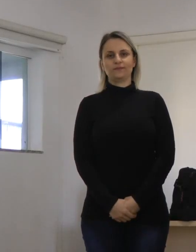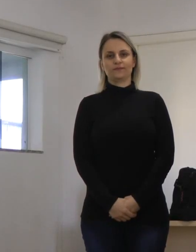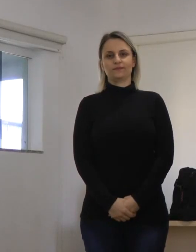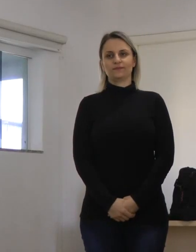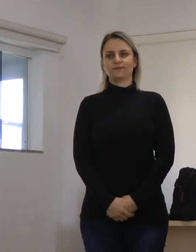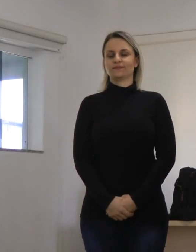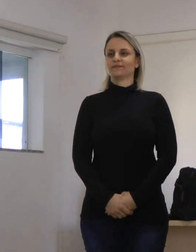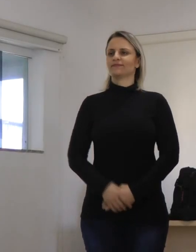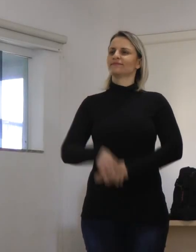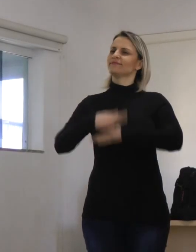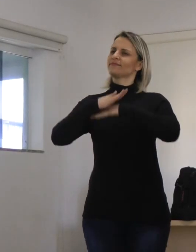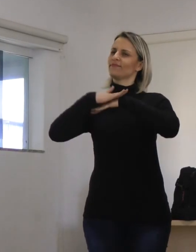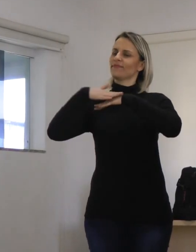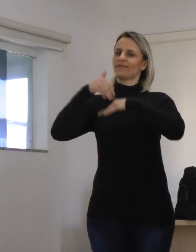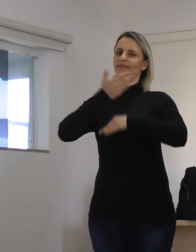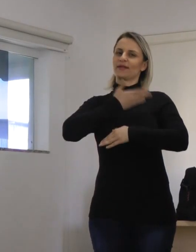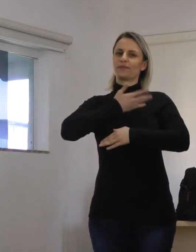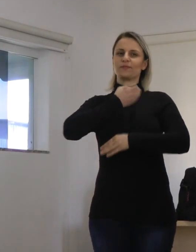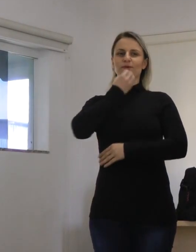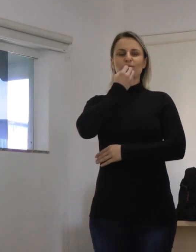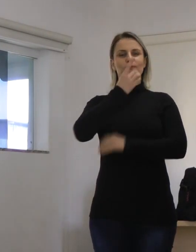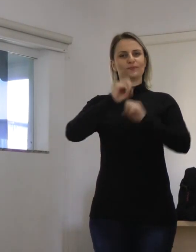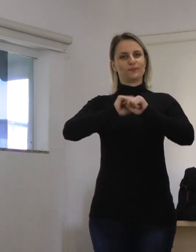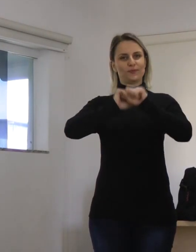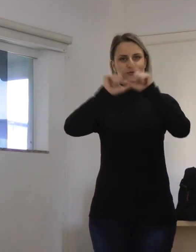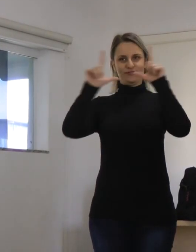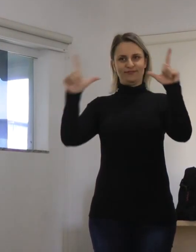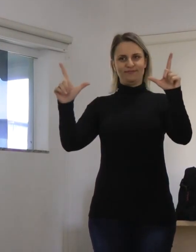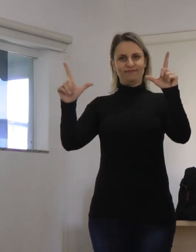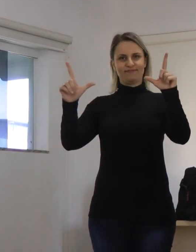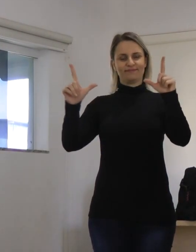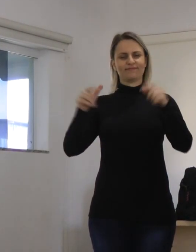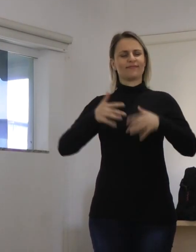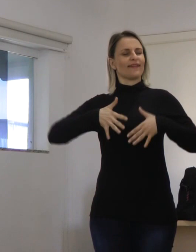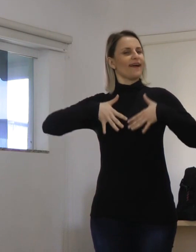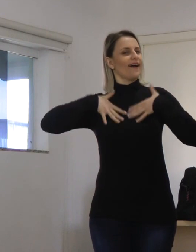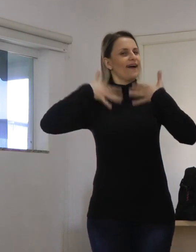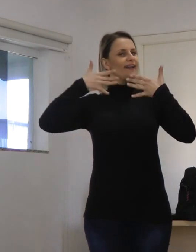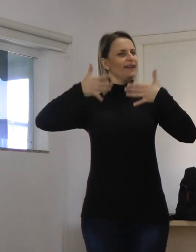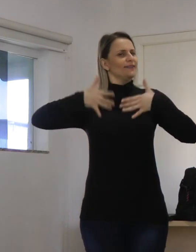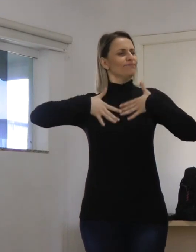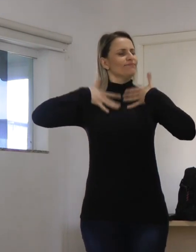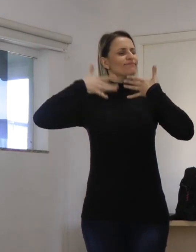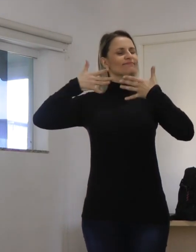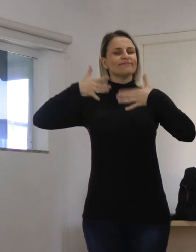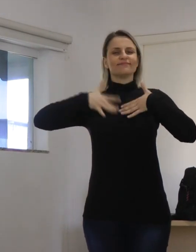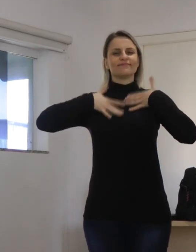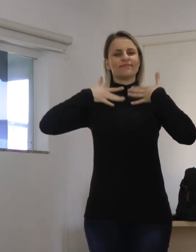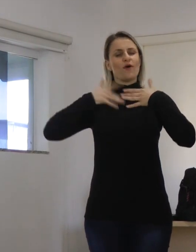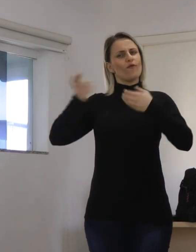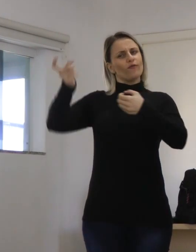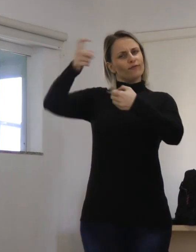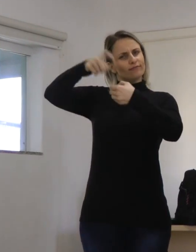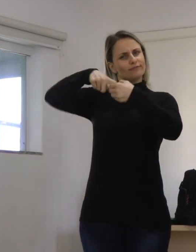Meus queridos amigos, muito bom dia. É uma alegria muito grande poder retornar a